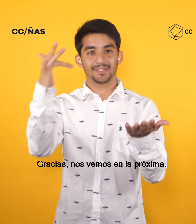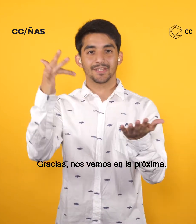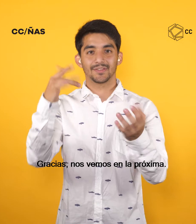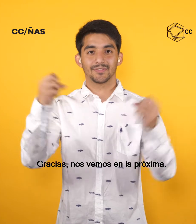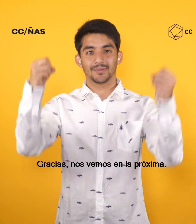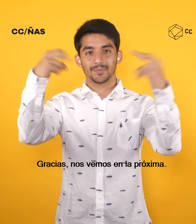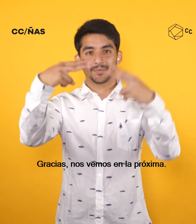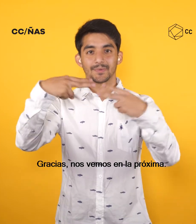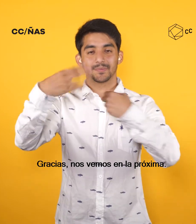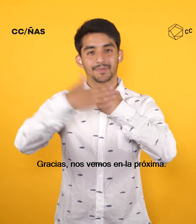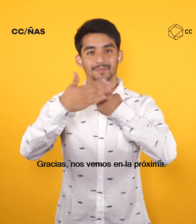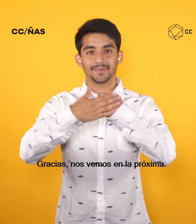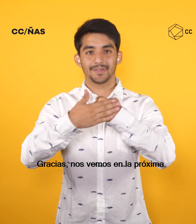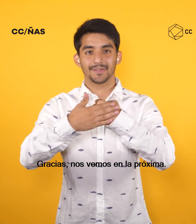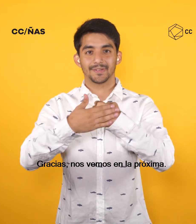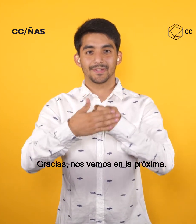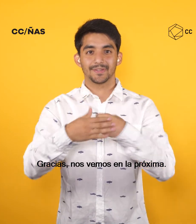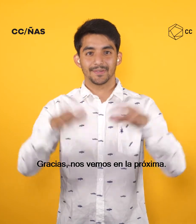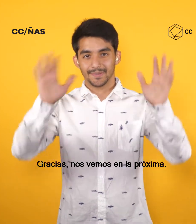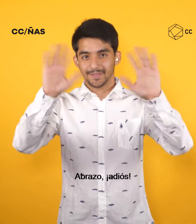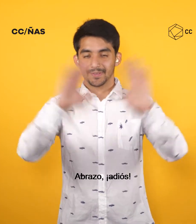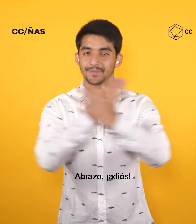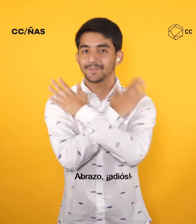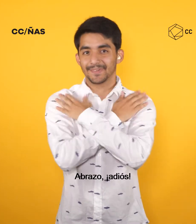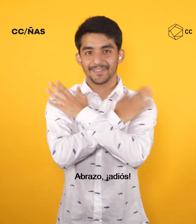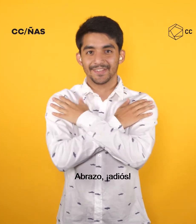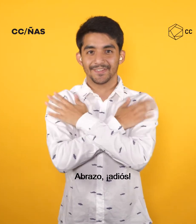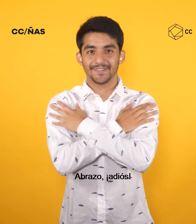Gracias, nos vemos en la próxima. Un abrazo, adiós.